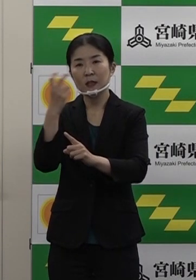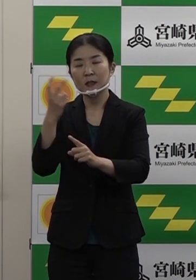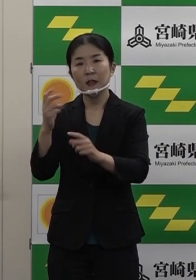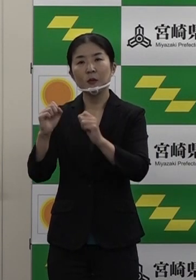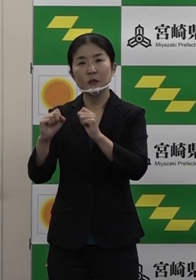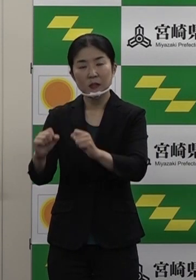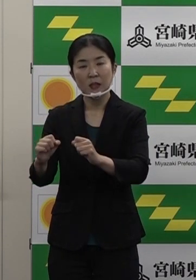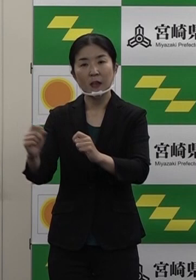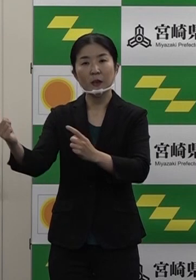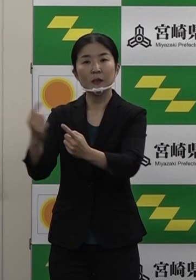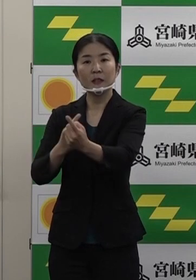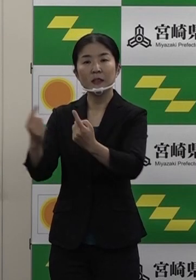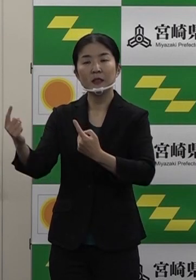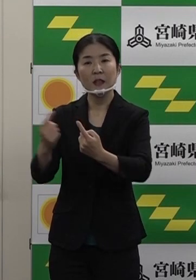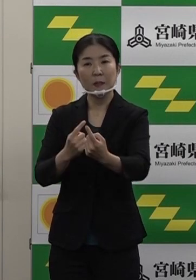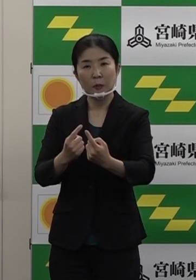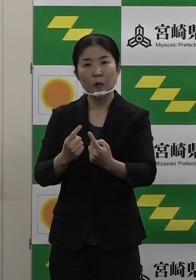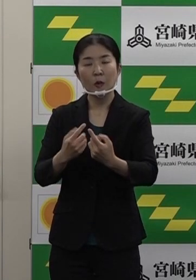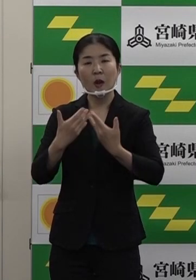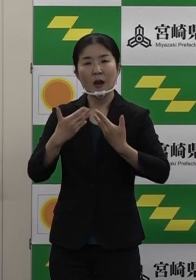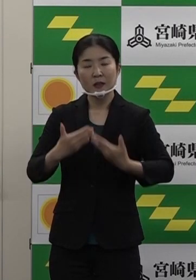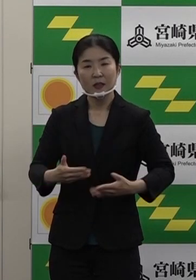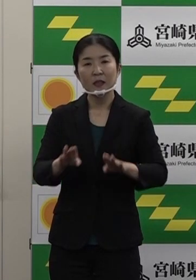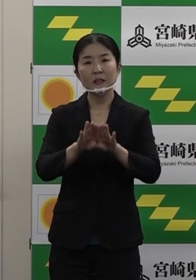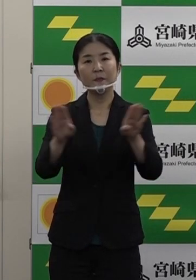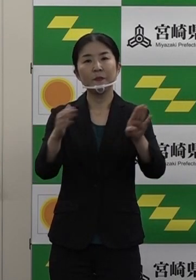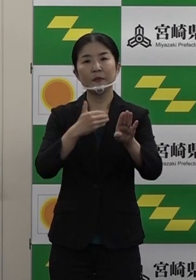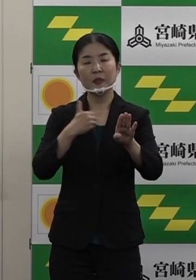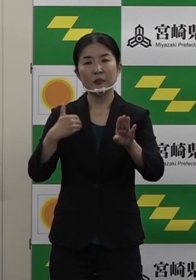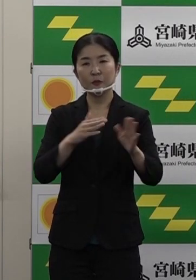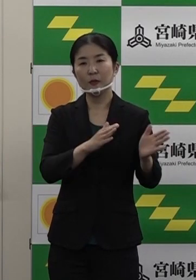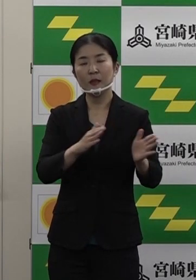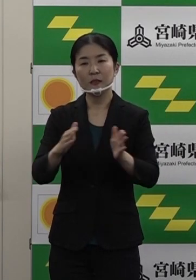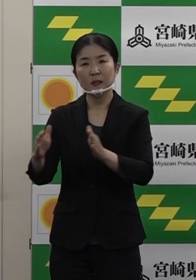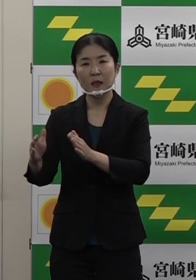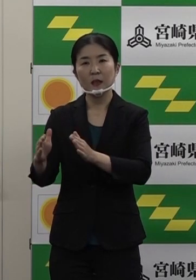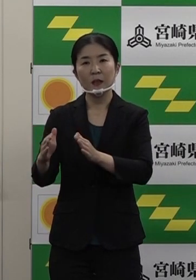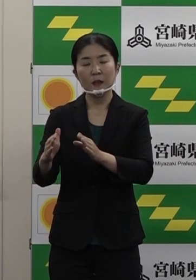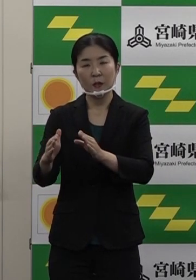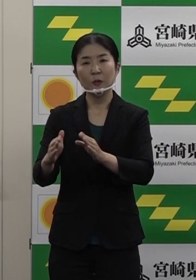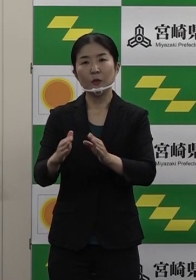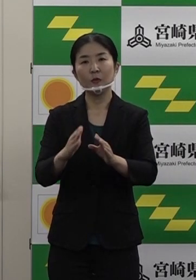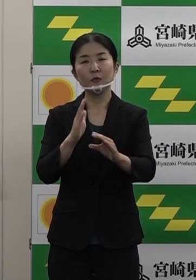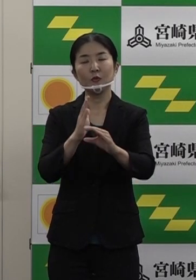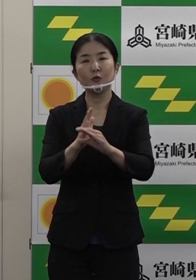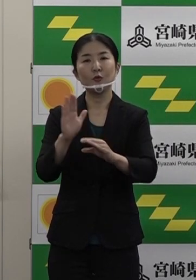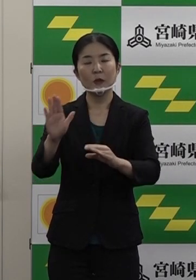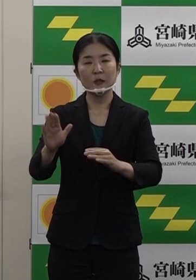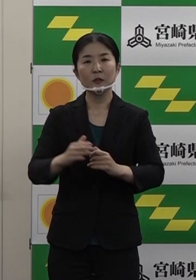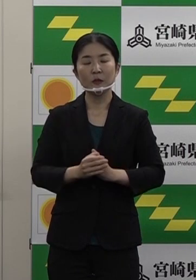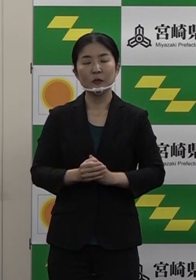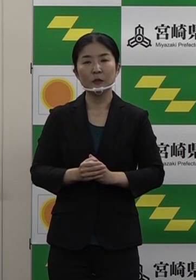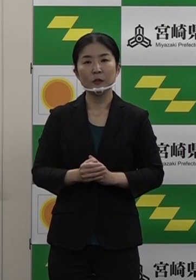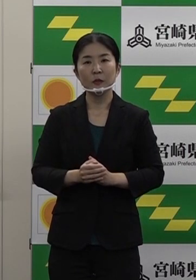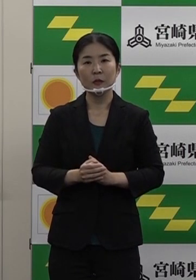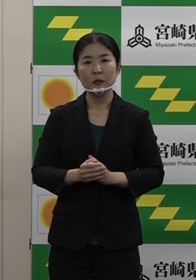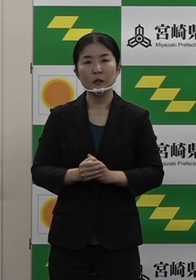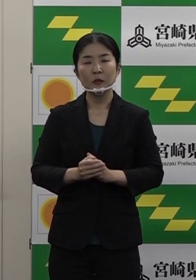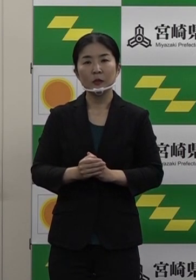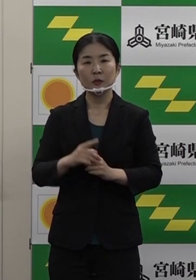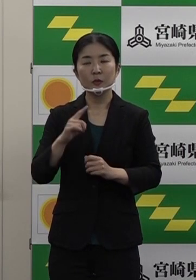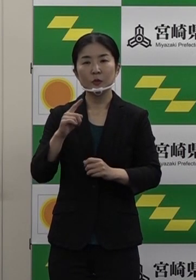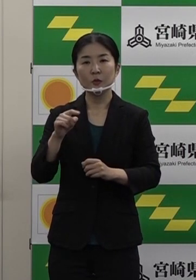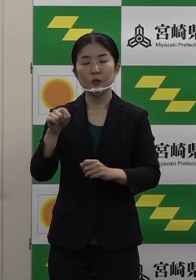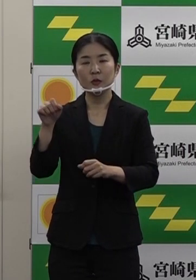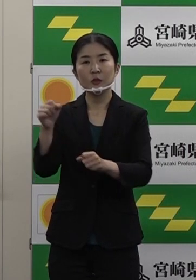行き来があっても安全に開催できるような体制というものを今、整えているところであります。しっかりとそういう事業に